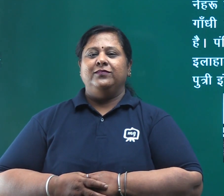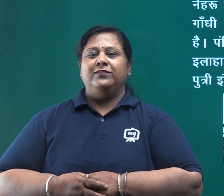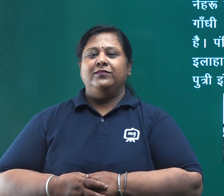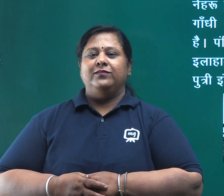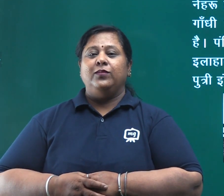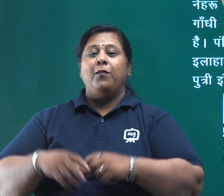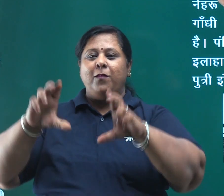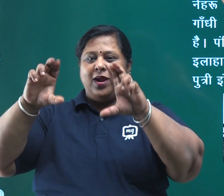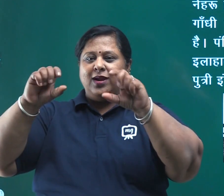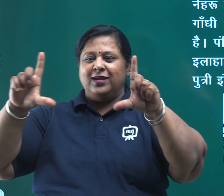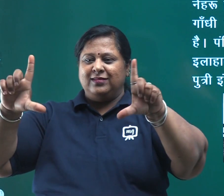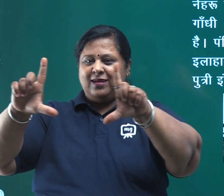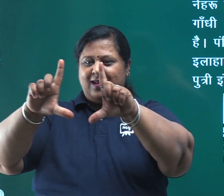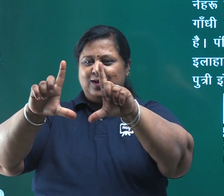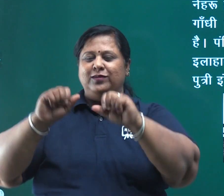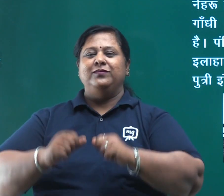पाठ सारांश।